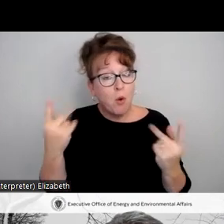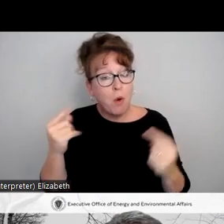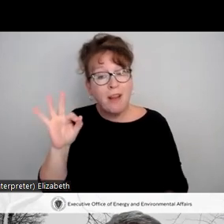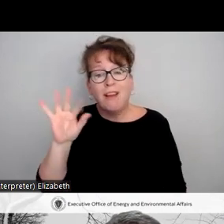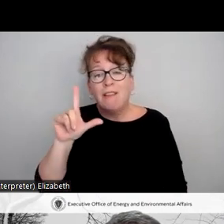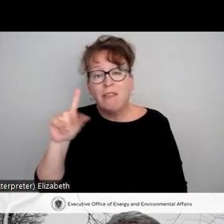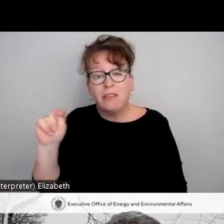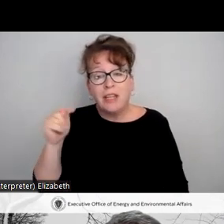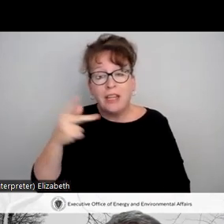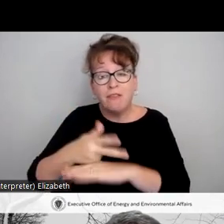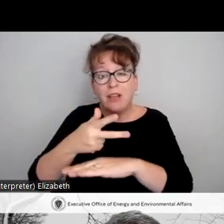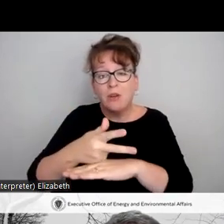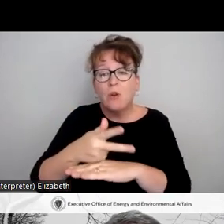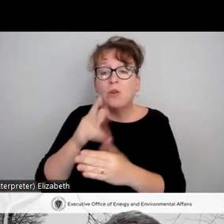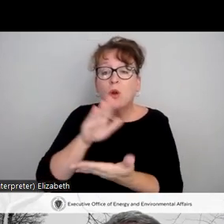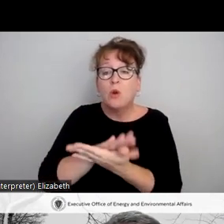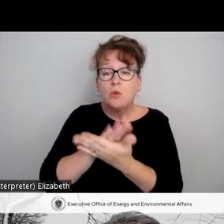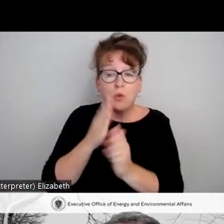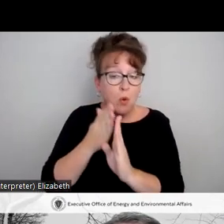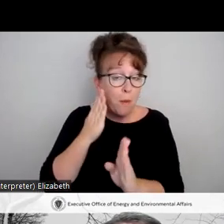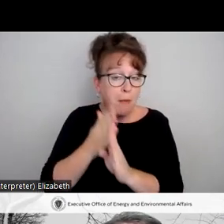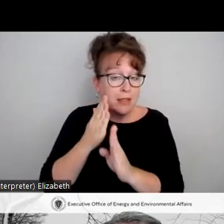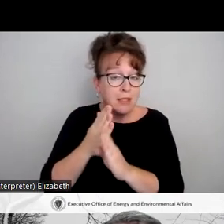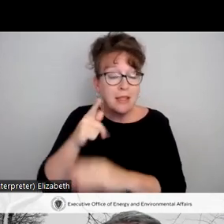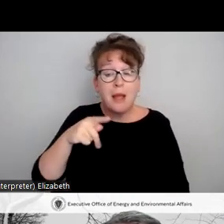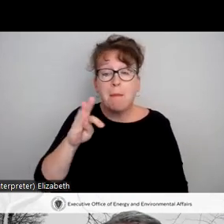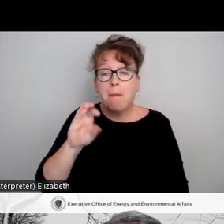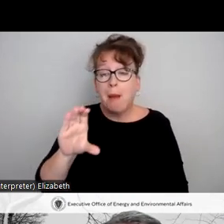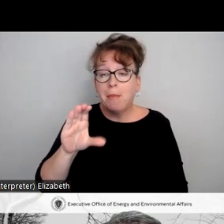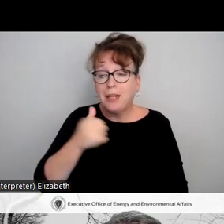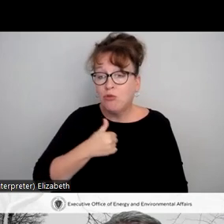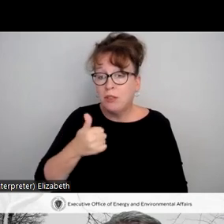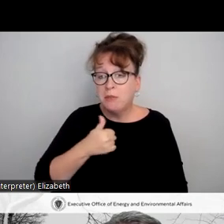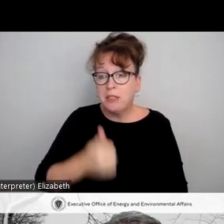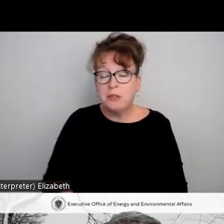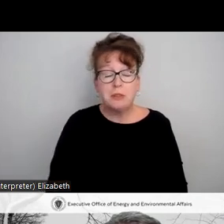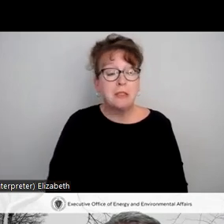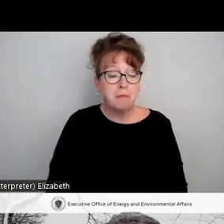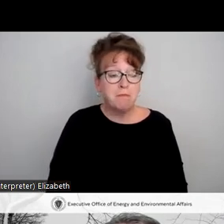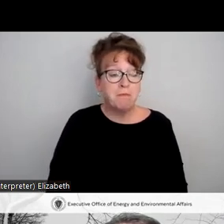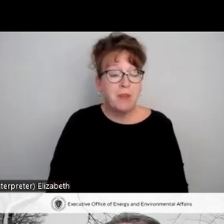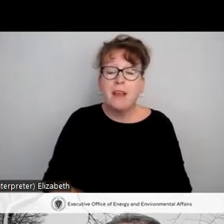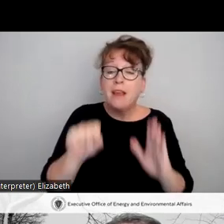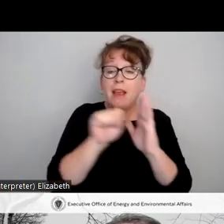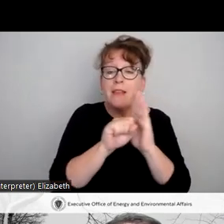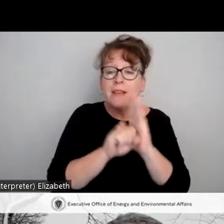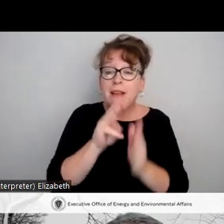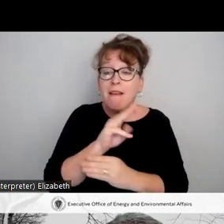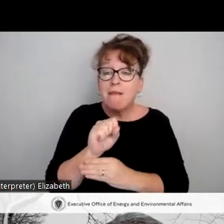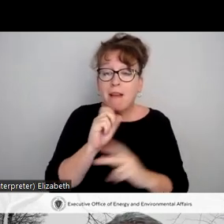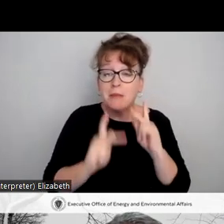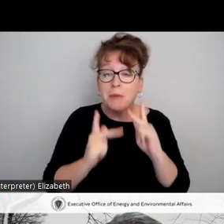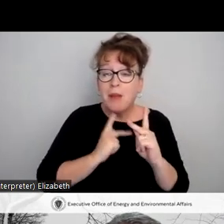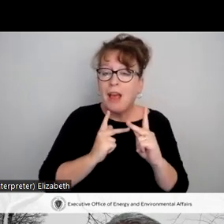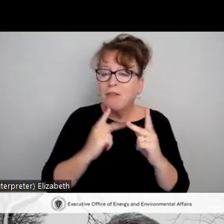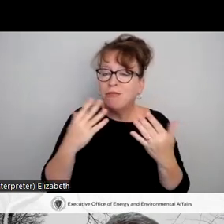medio que va a estar eh comprando adquiriendo un vehículo electrónico que tengan obviamente la infraestructura